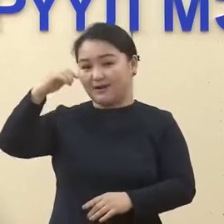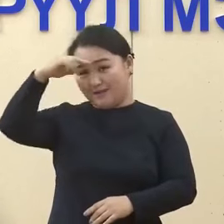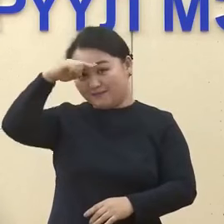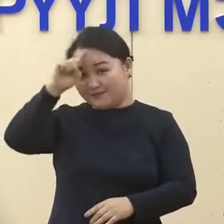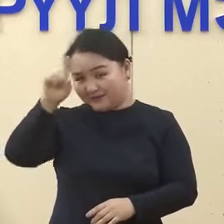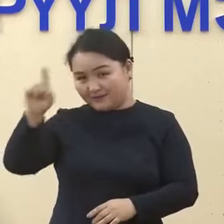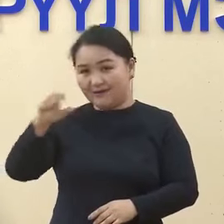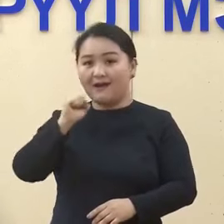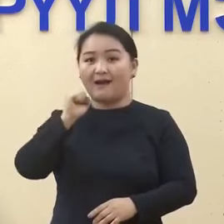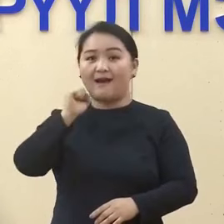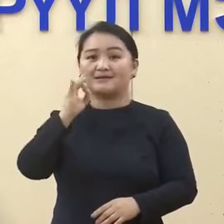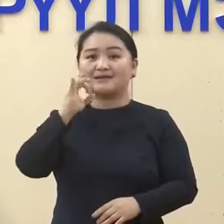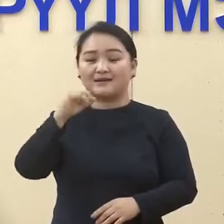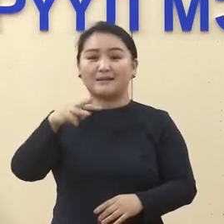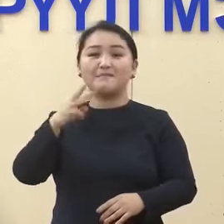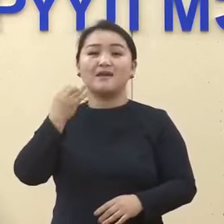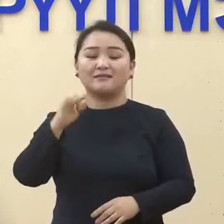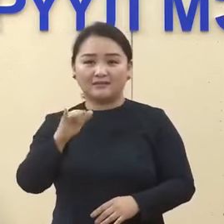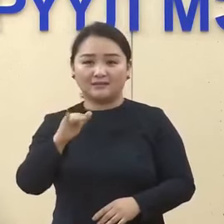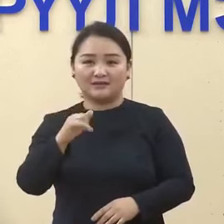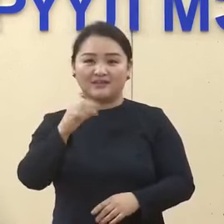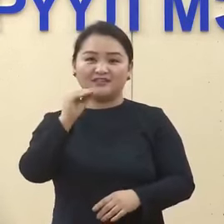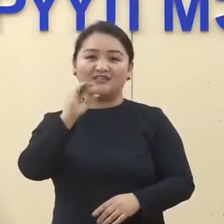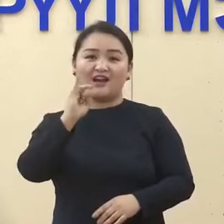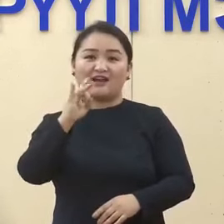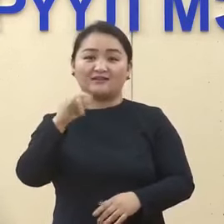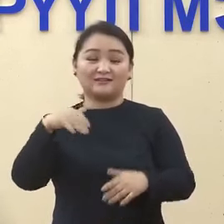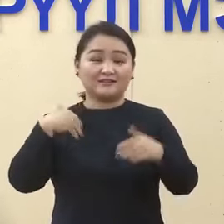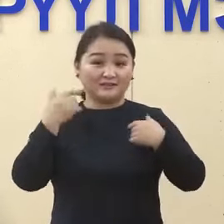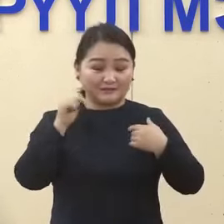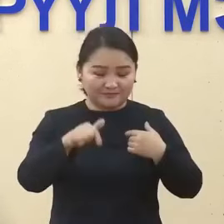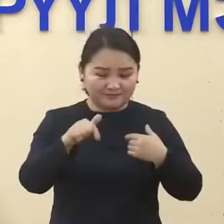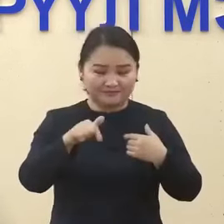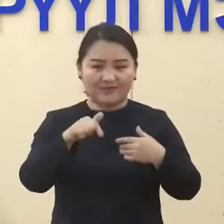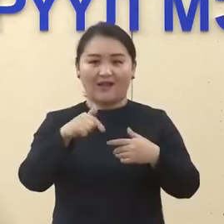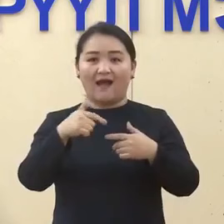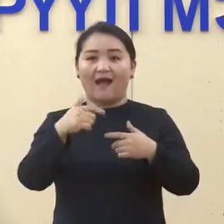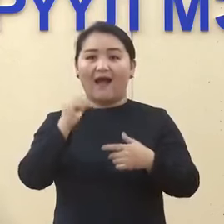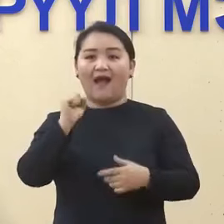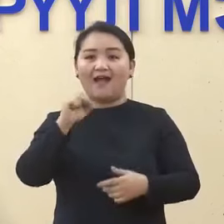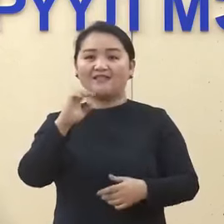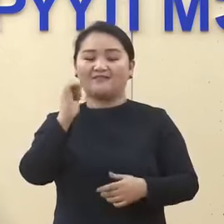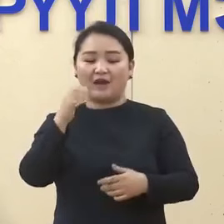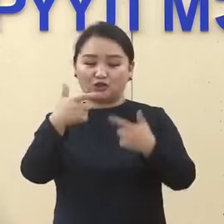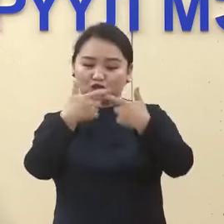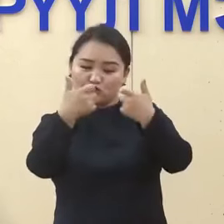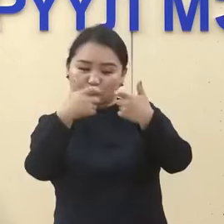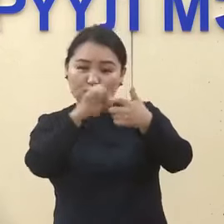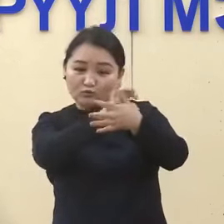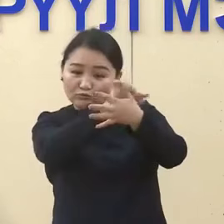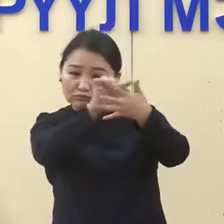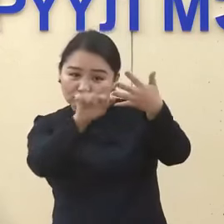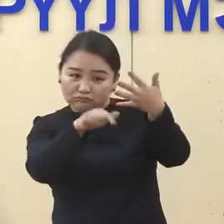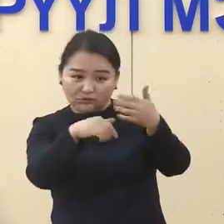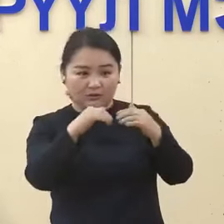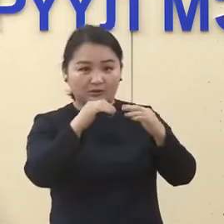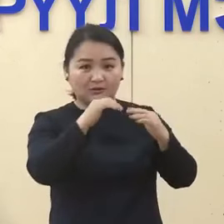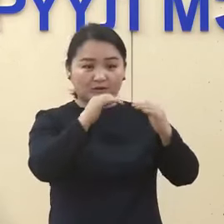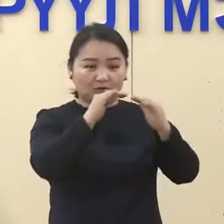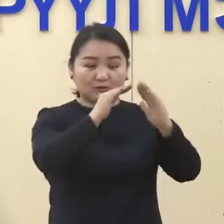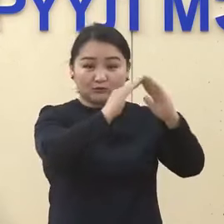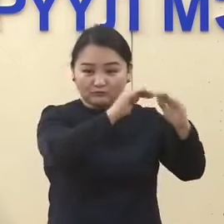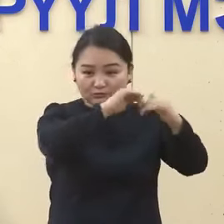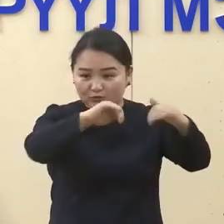жаргаланд, гитатур, корпорат, дрим, альфа жочд буудлуудад одоо байрлсан байгаа. За үнээс бол 0-2